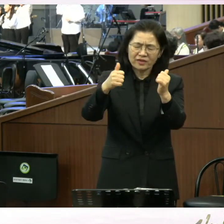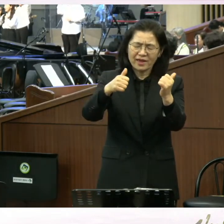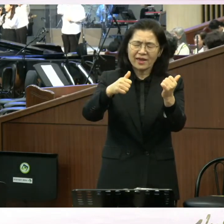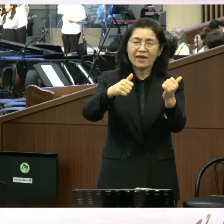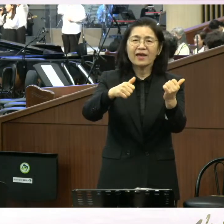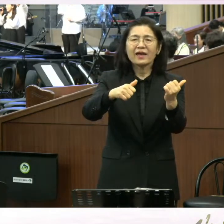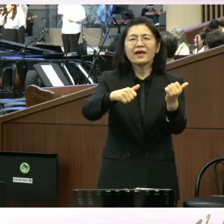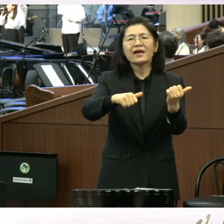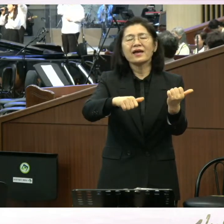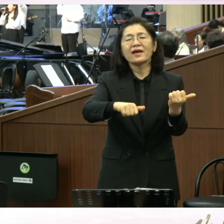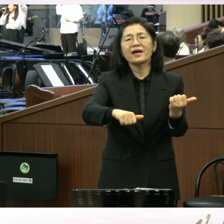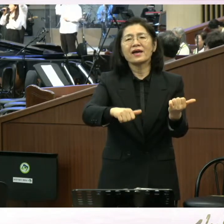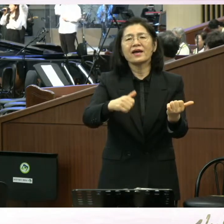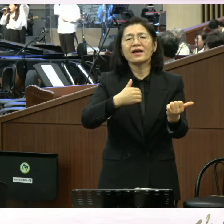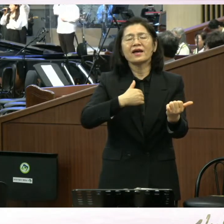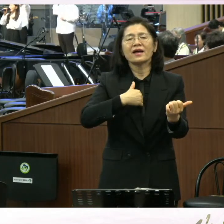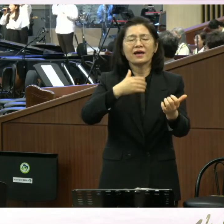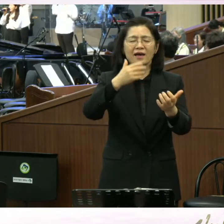죽으셨네.